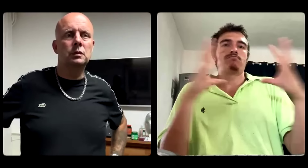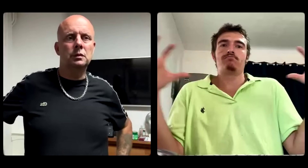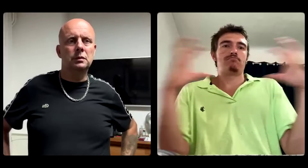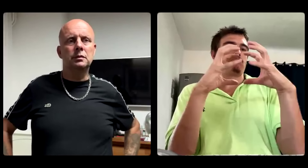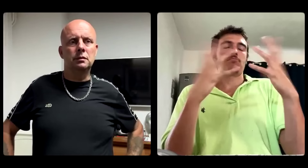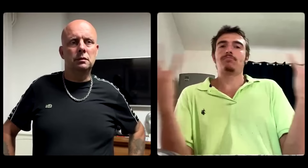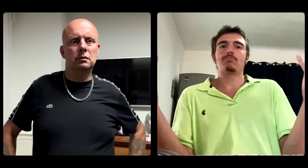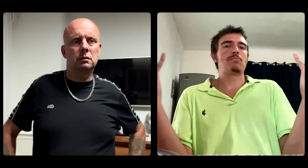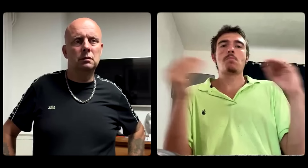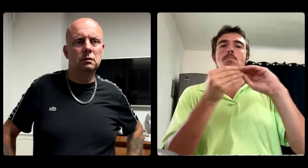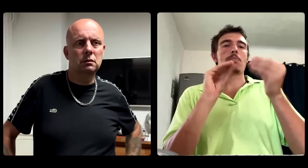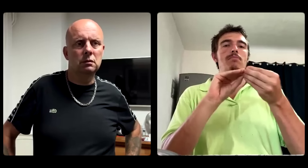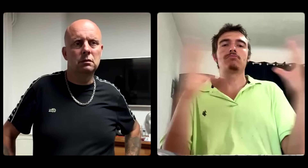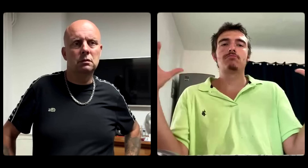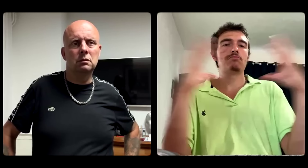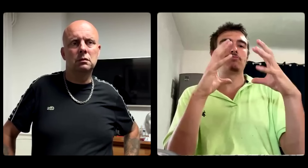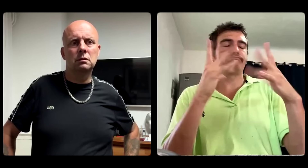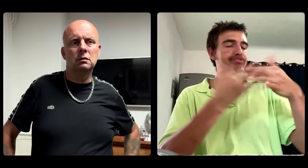Ja.